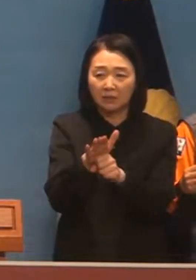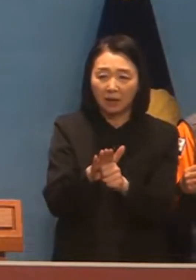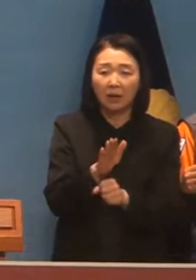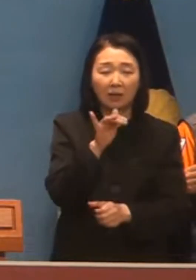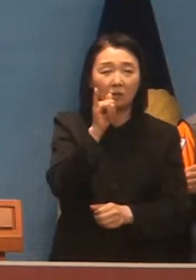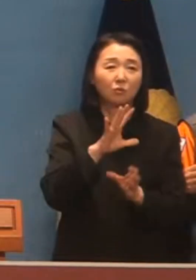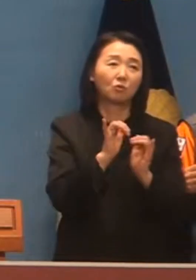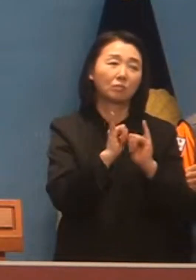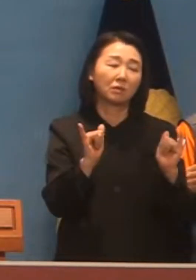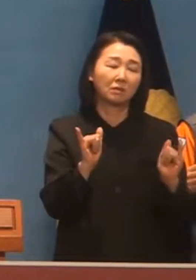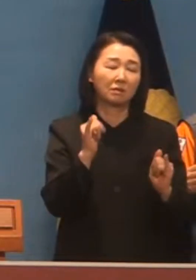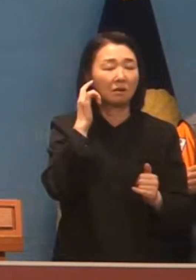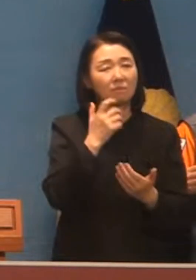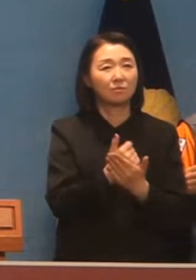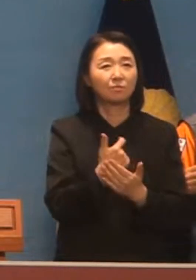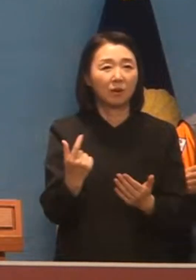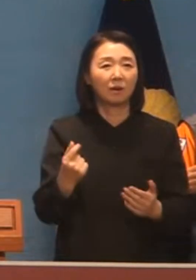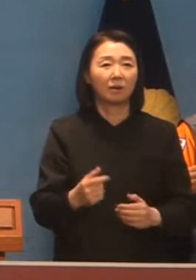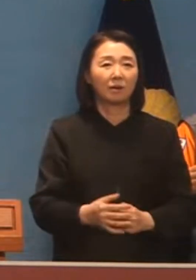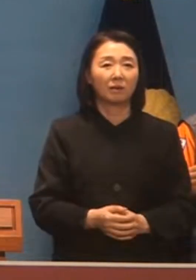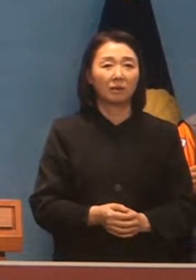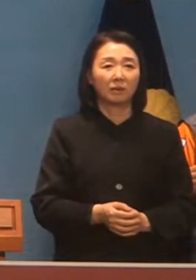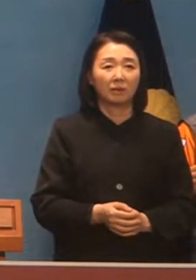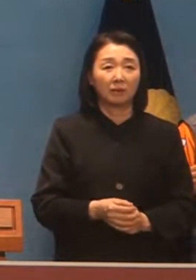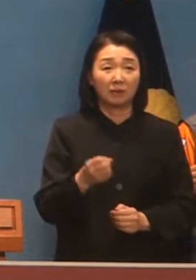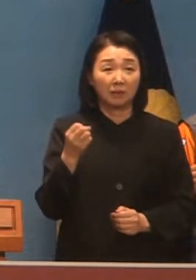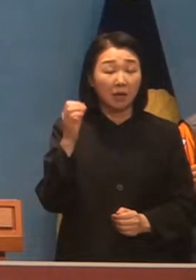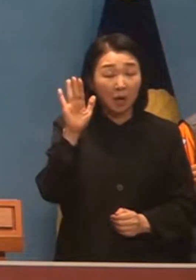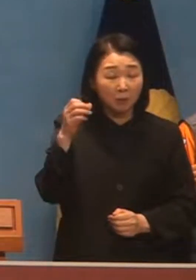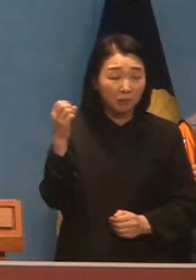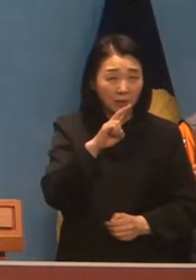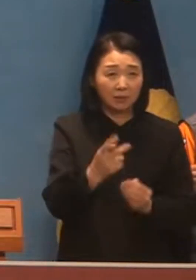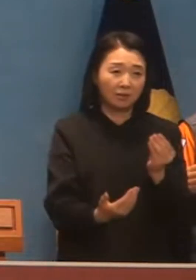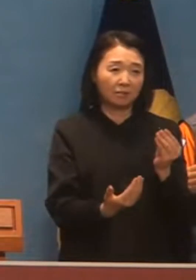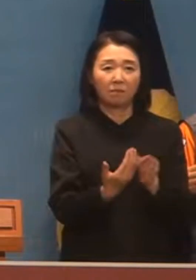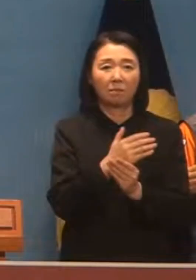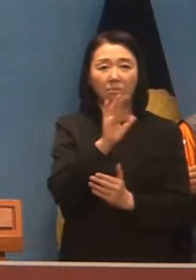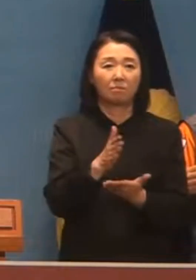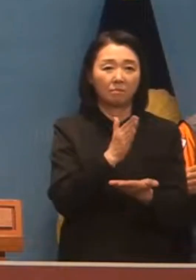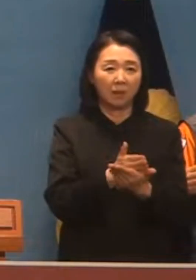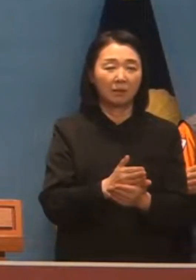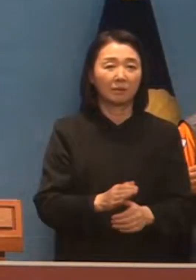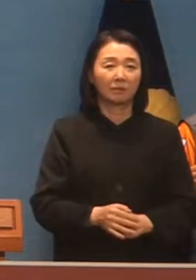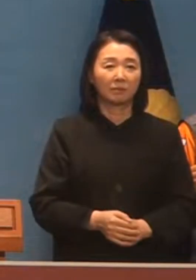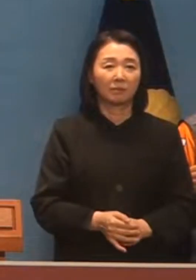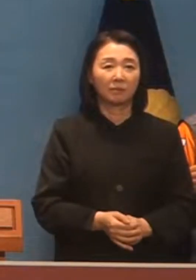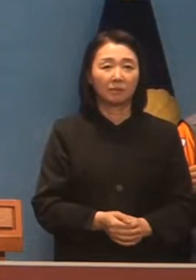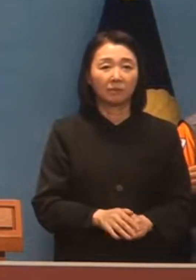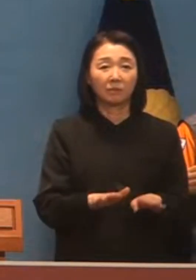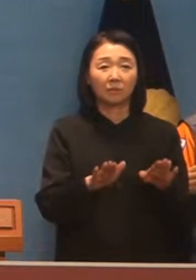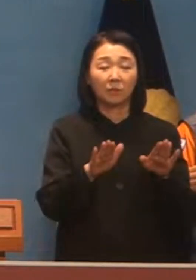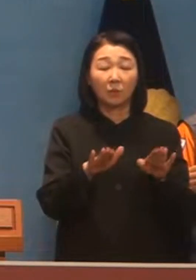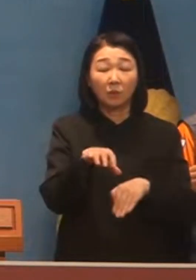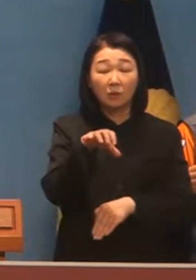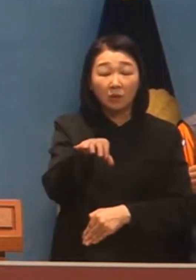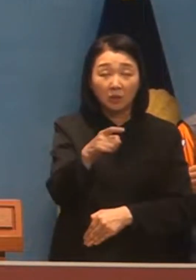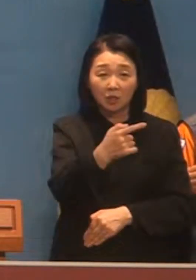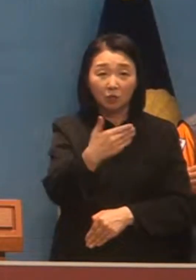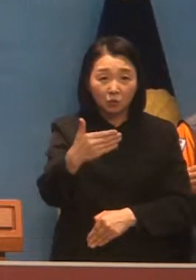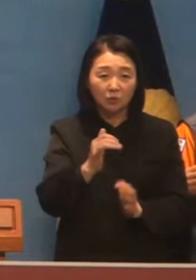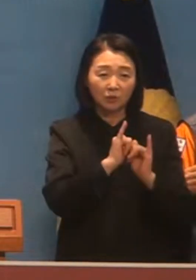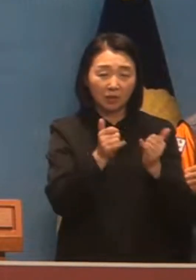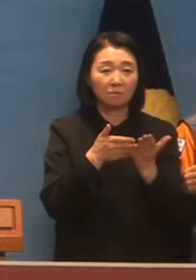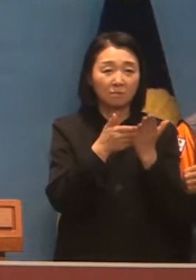애정하던 국민들을 충격에 빠뜨렸습니다. 다시는 있어서는 안 될 일입니다. 오늘 현장 소방관들이